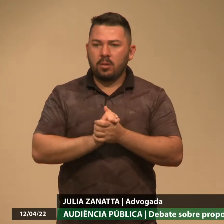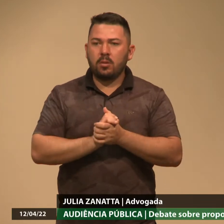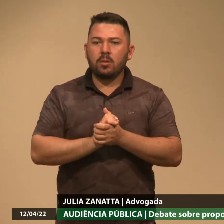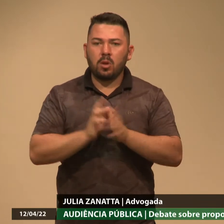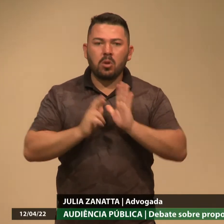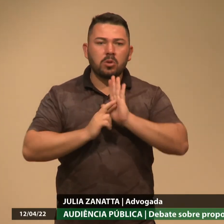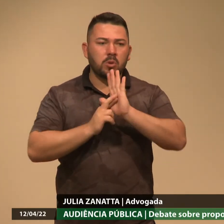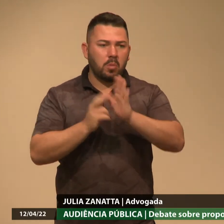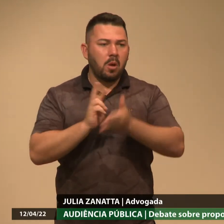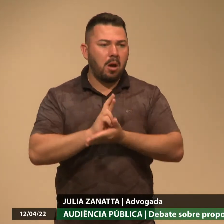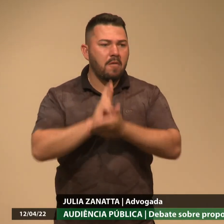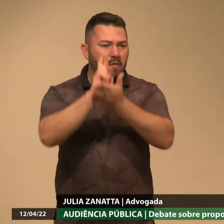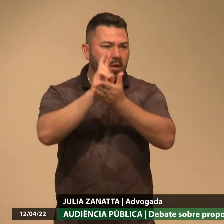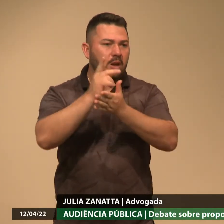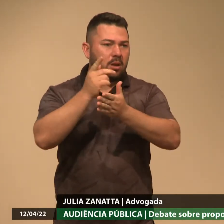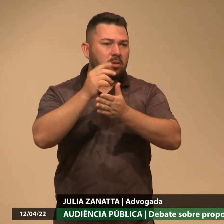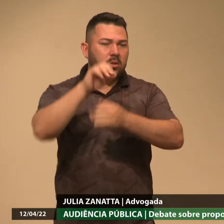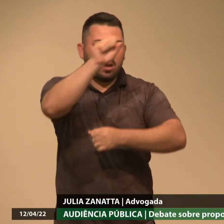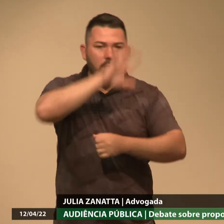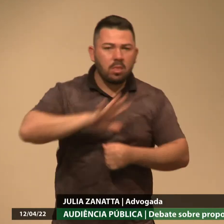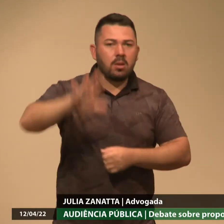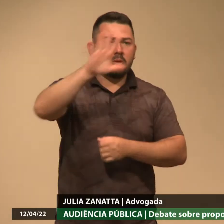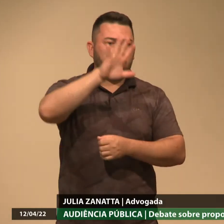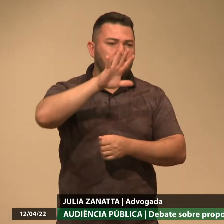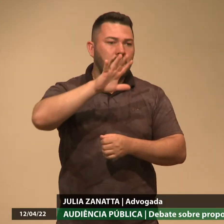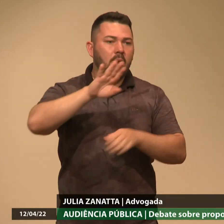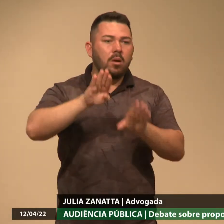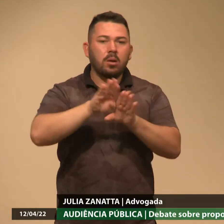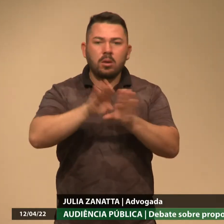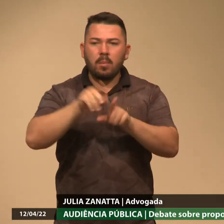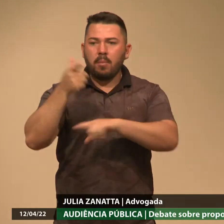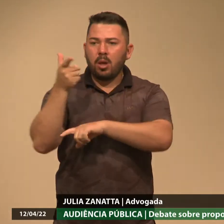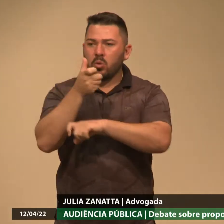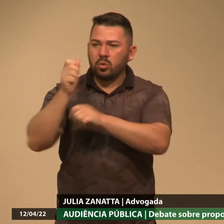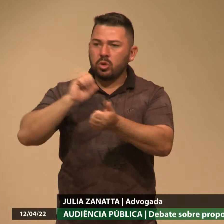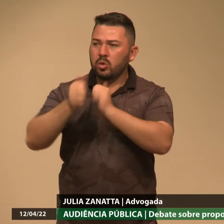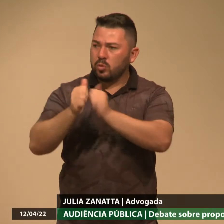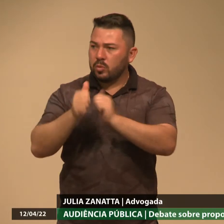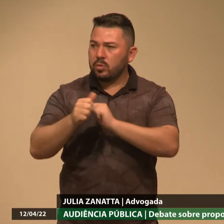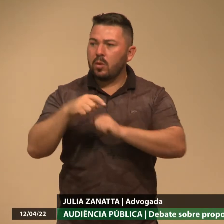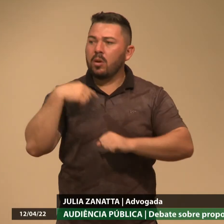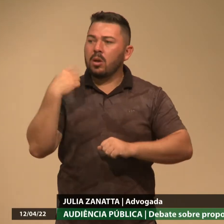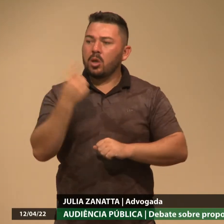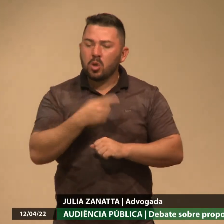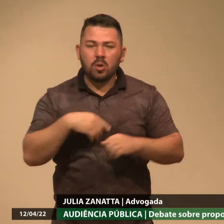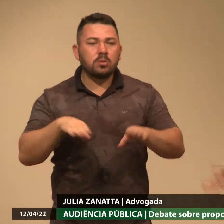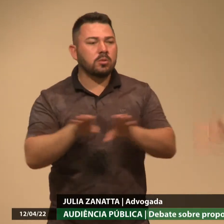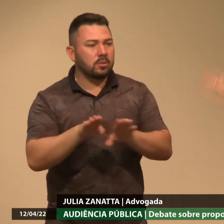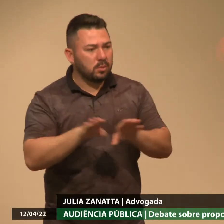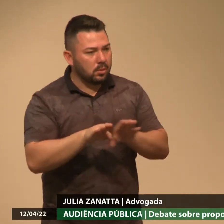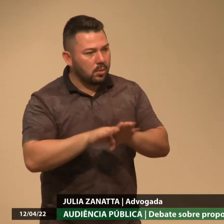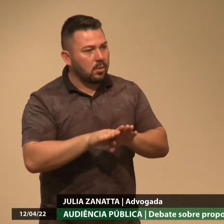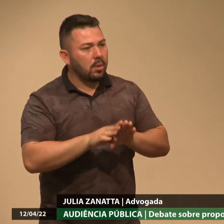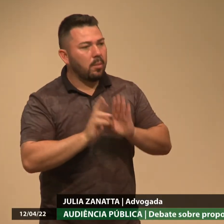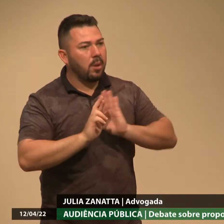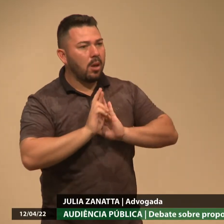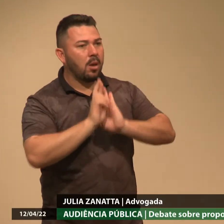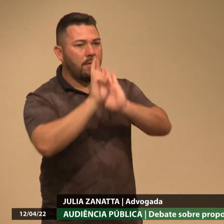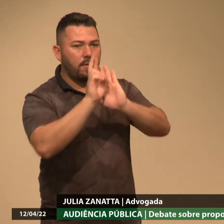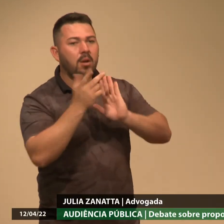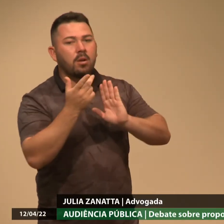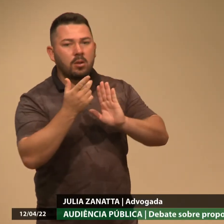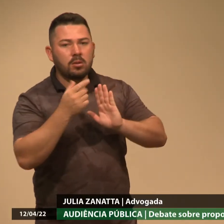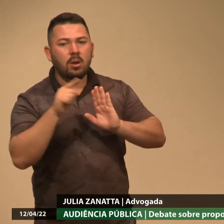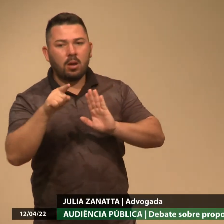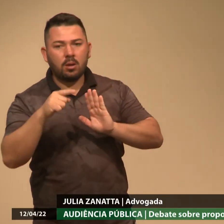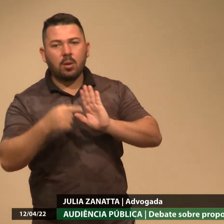Nacional Santa Catarina EA questão o motivo que nós também somos referência como bem